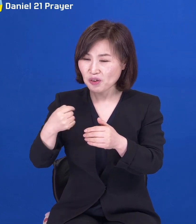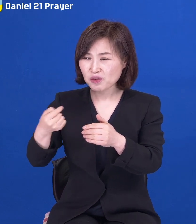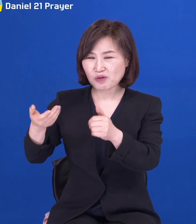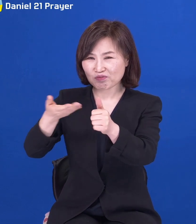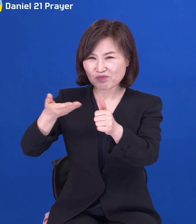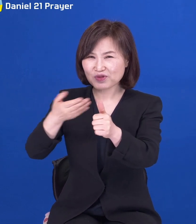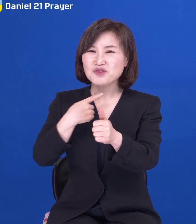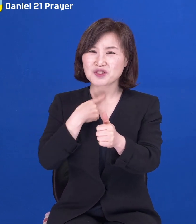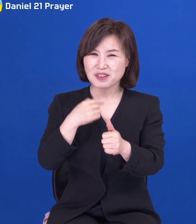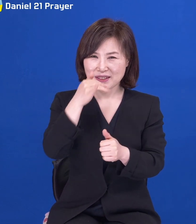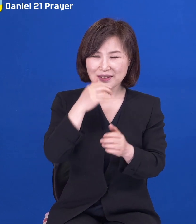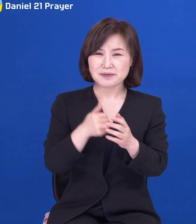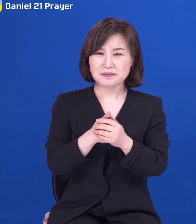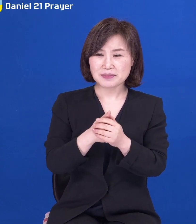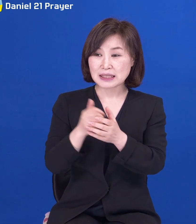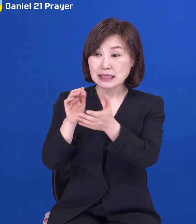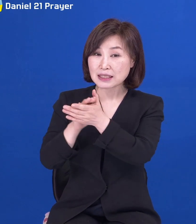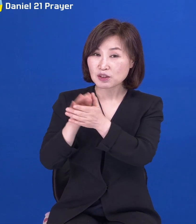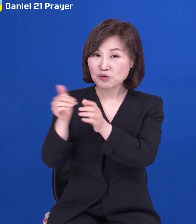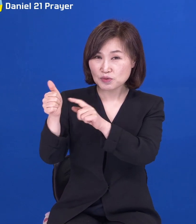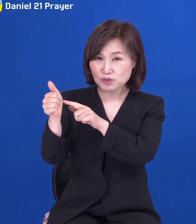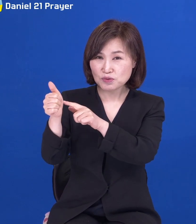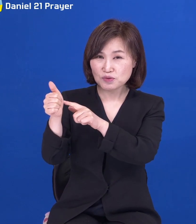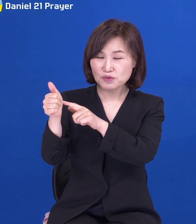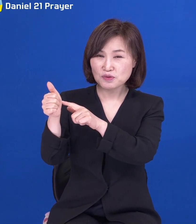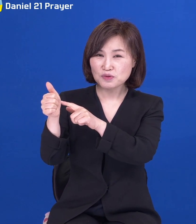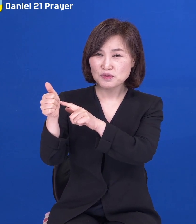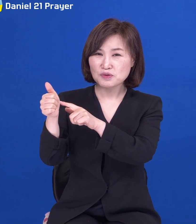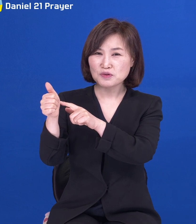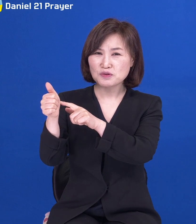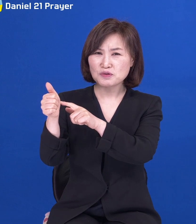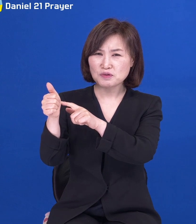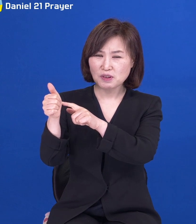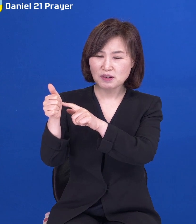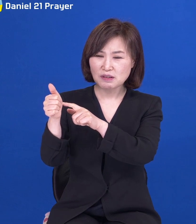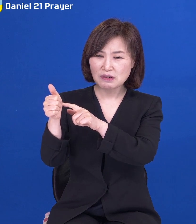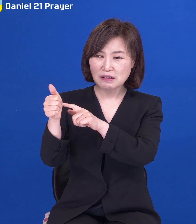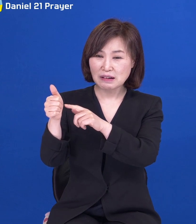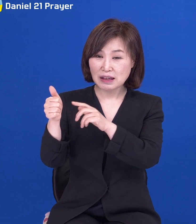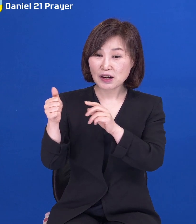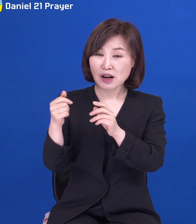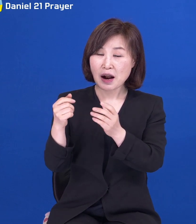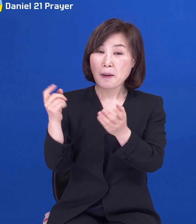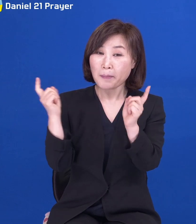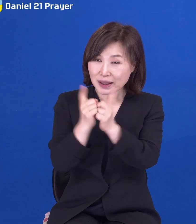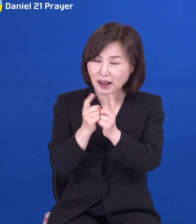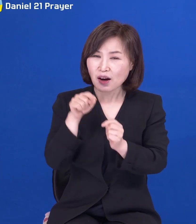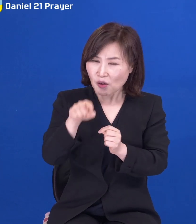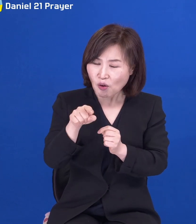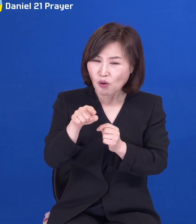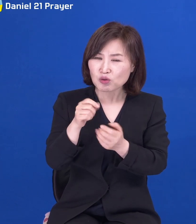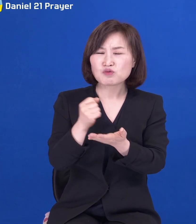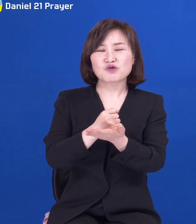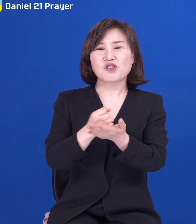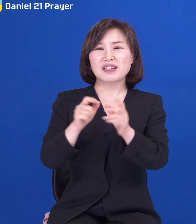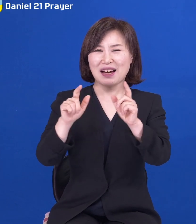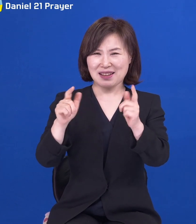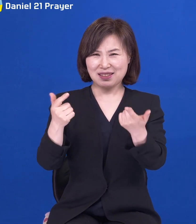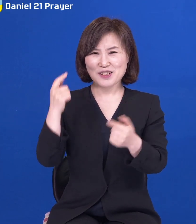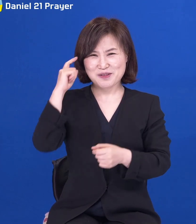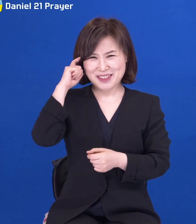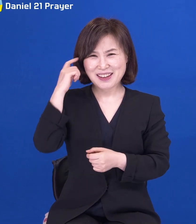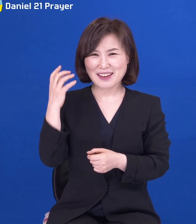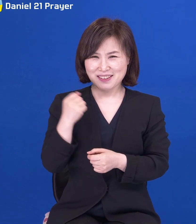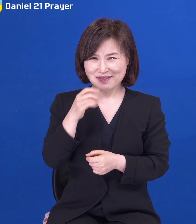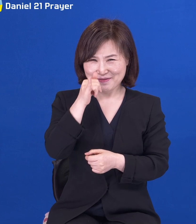했어요. 그래 그 친구가 나는 그것도 우연이 아니라고 생각을 해요. 왜 하필 그 시대에 그 친구가 거기 와 있었겠어요?